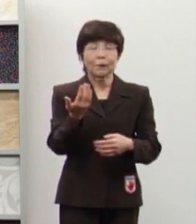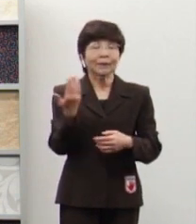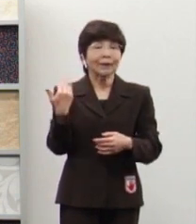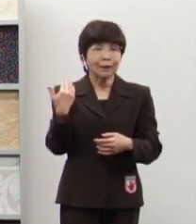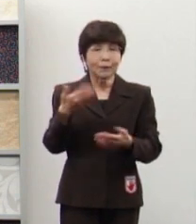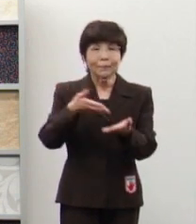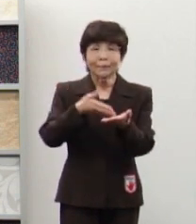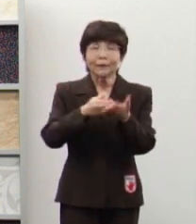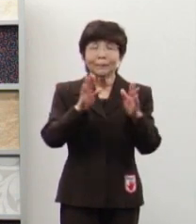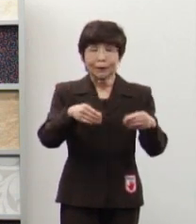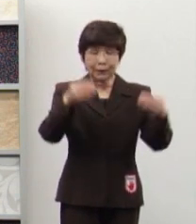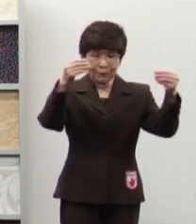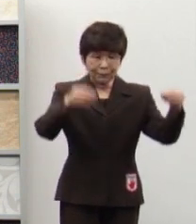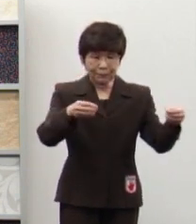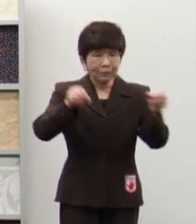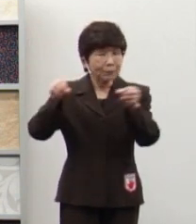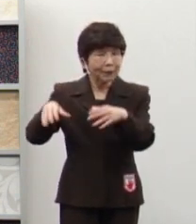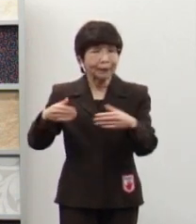を使って、